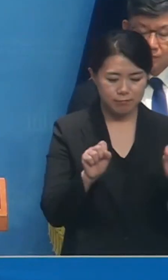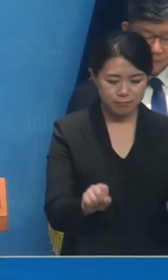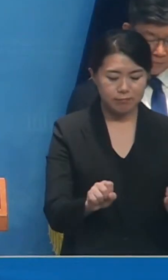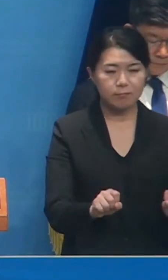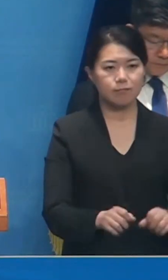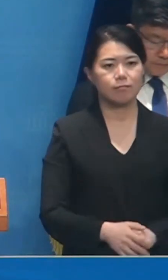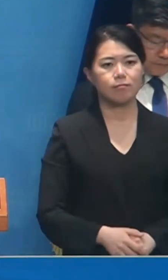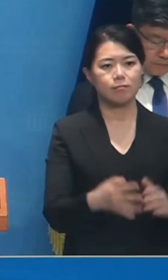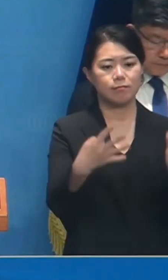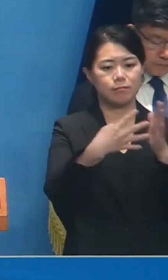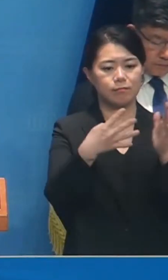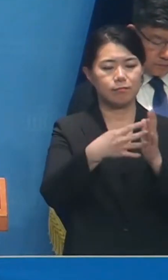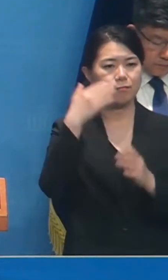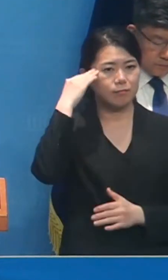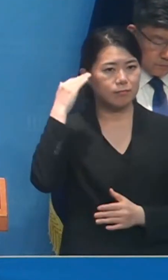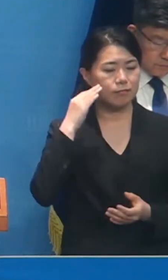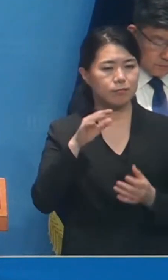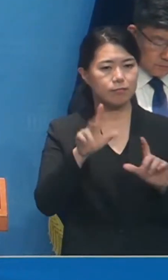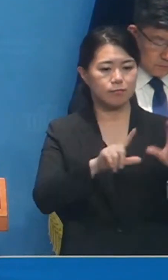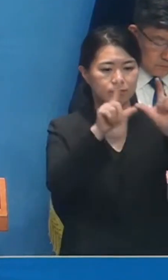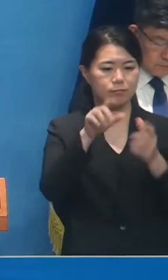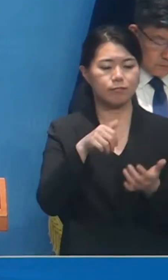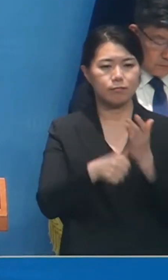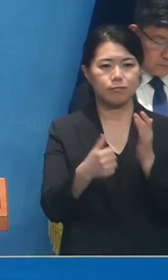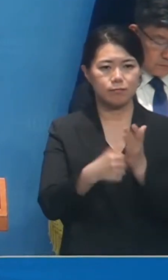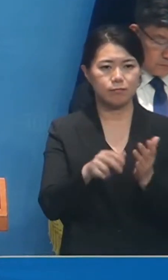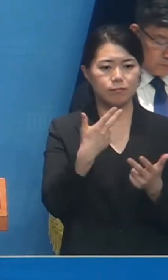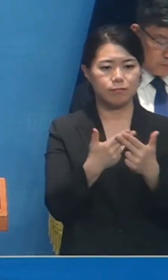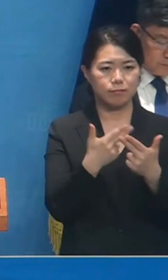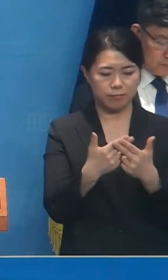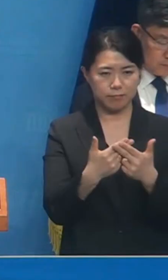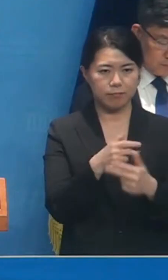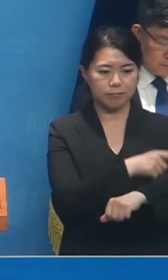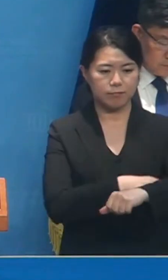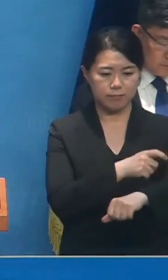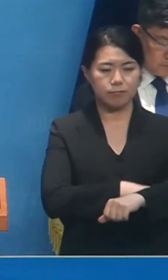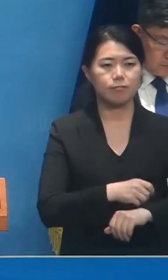안녕하십니까. 사단법인 한국생활물류협회 기획이사 노정우입니다.